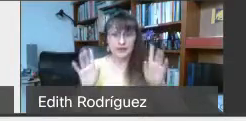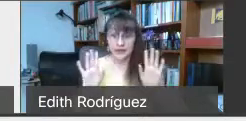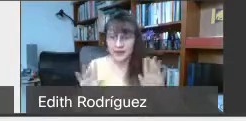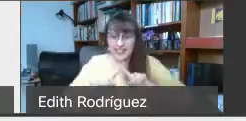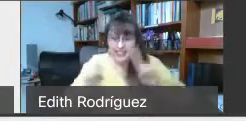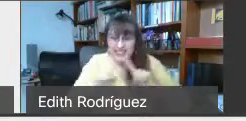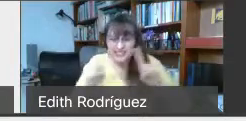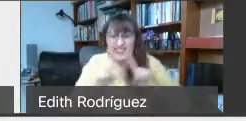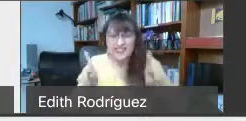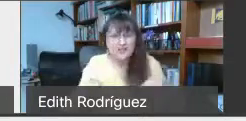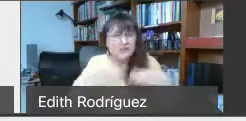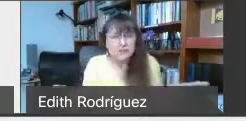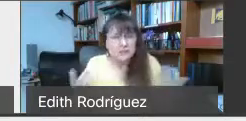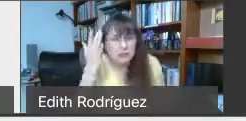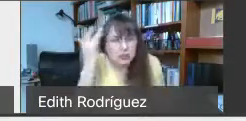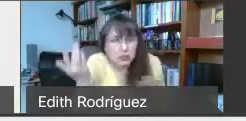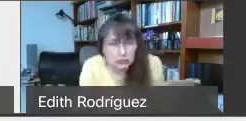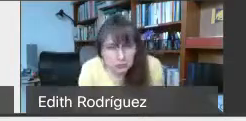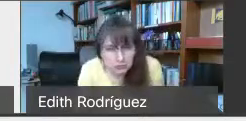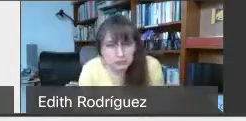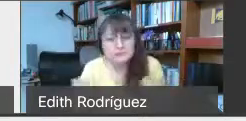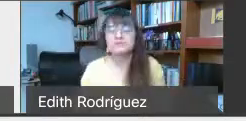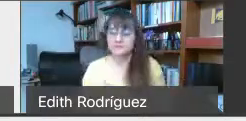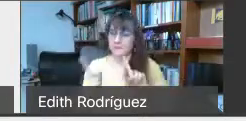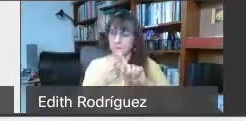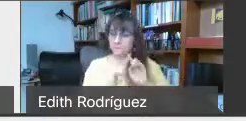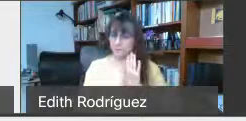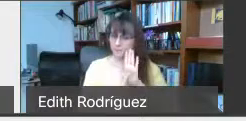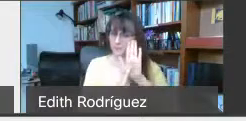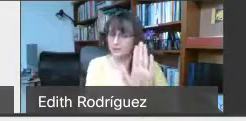es la experiencia de vida y la relación de las personas con el ambiente.